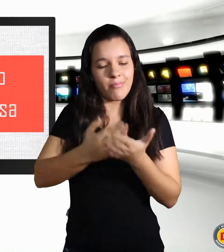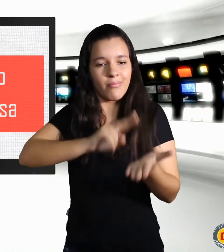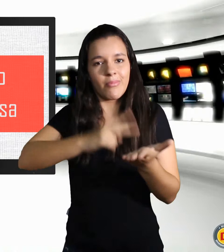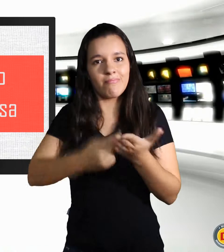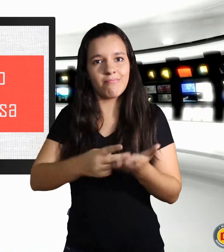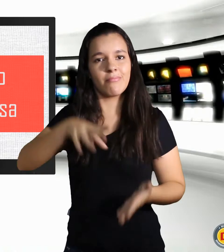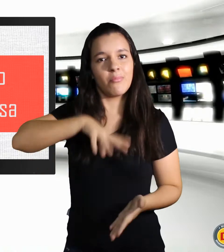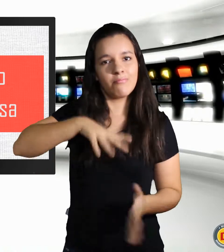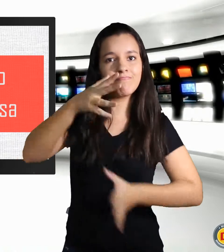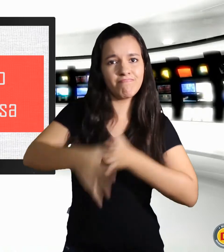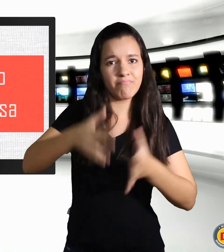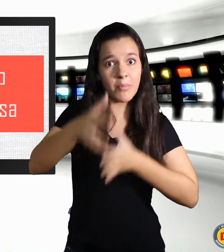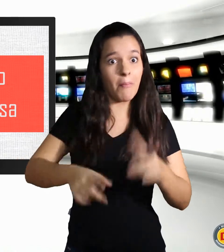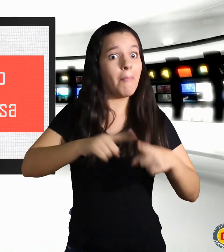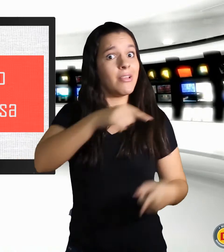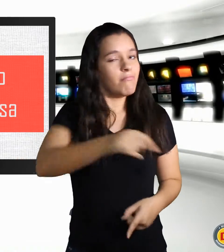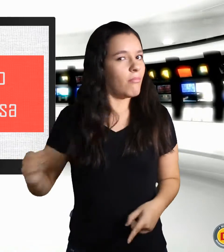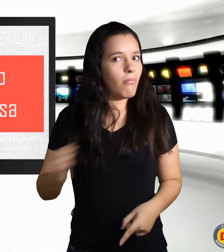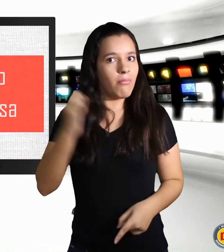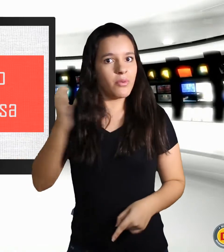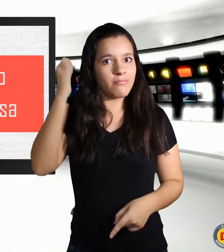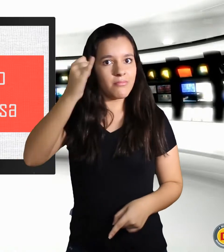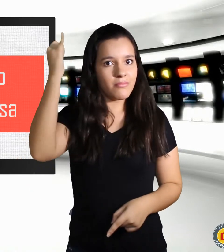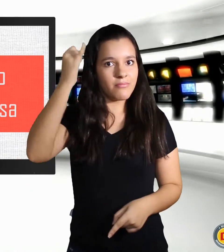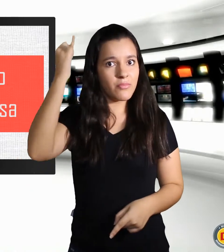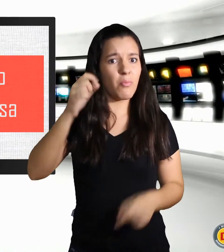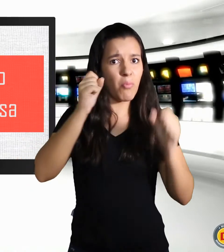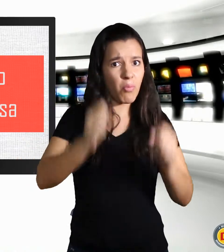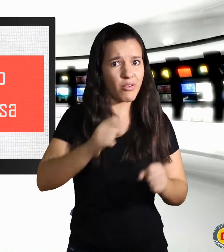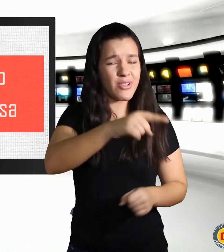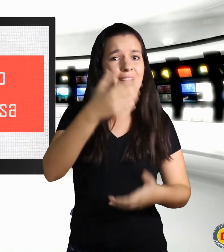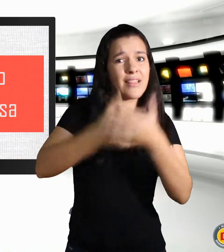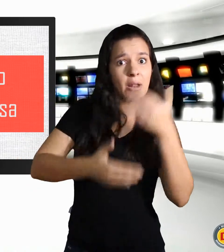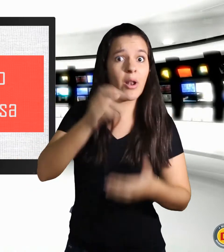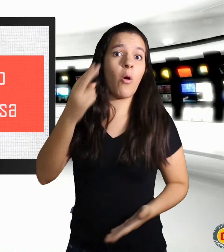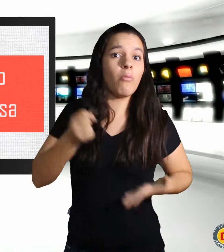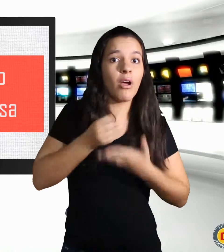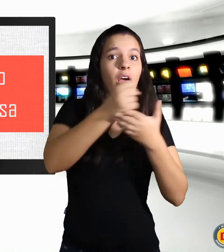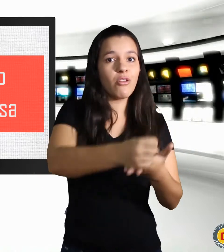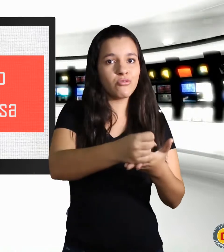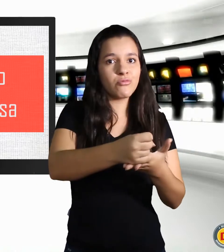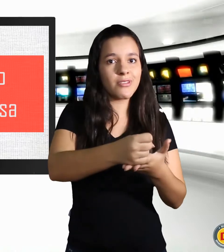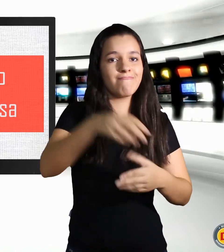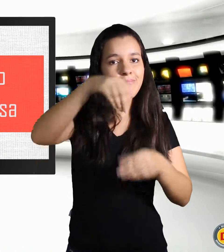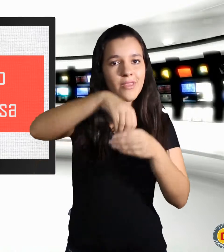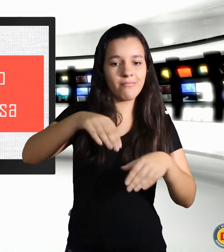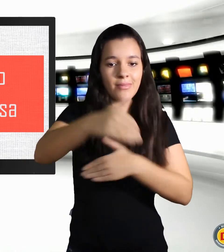Libras/português. Contudo, é um assunto muito importante e pode ser determinante nas relações estabelecidas em sala de aula.